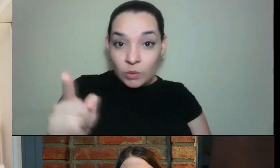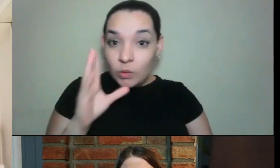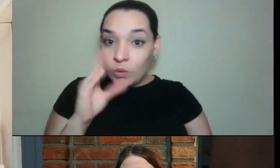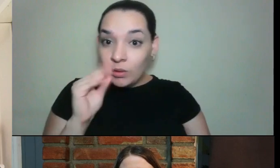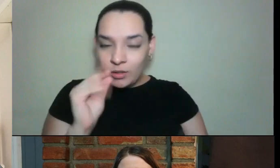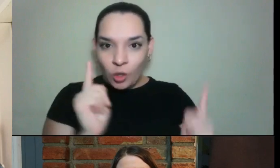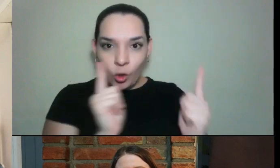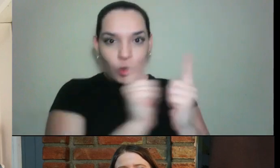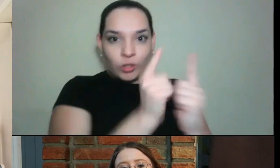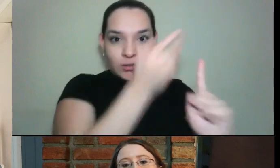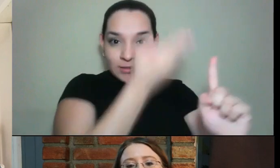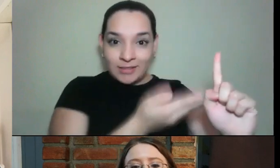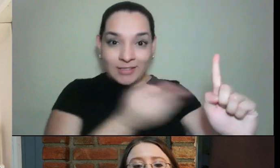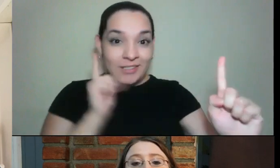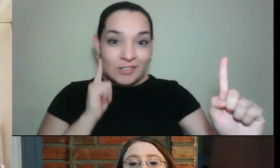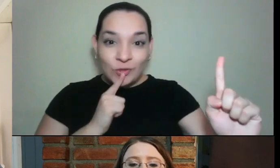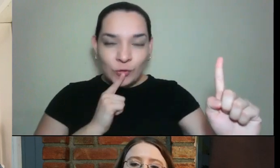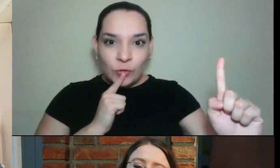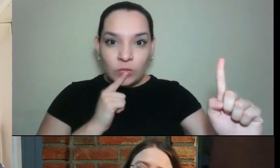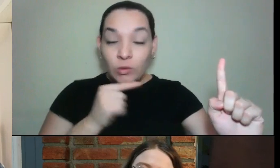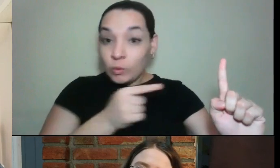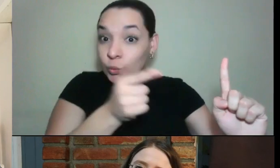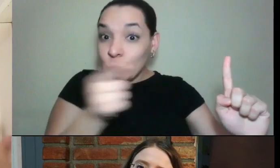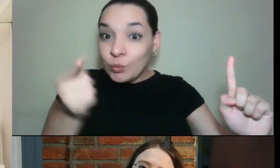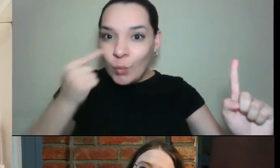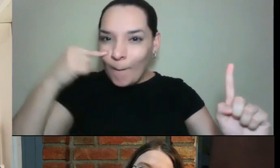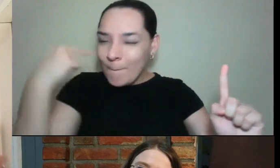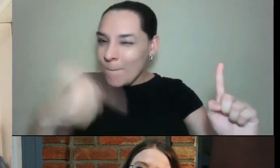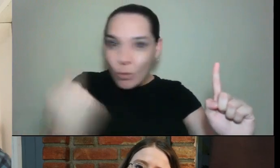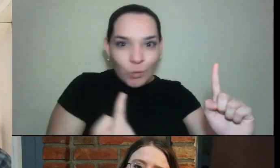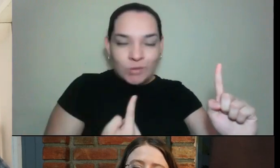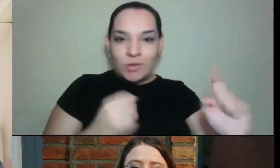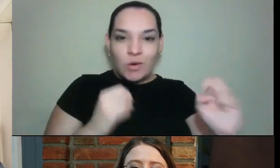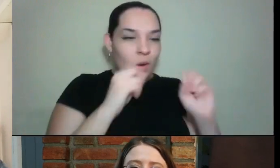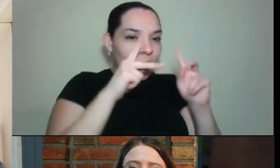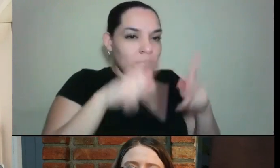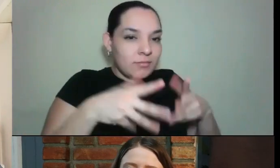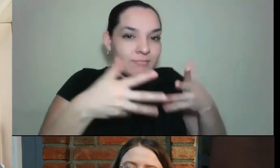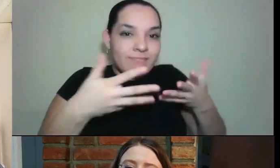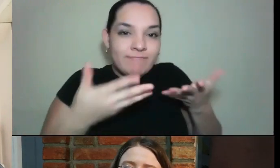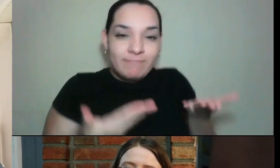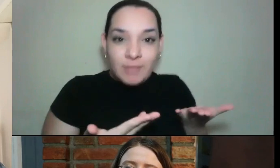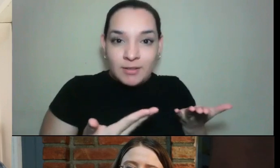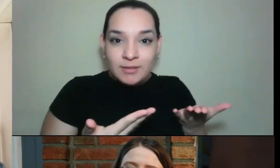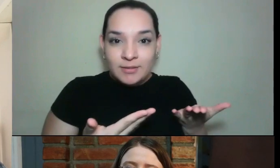Bien, en el momento que conozcan una persona sorda, dense la oportunidad